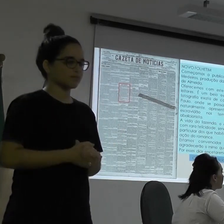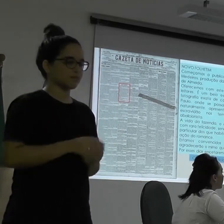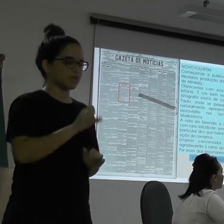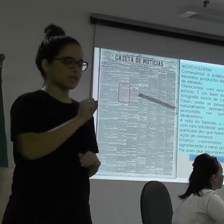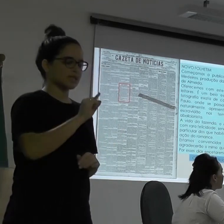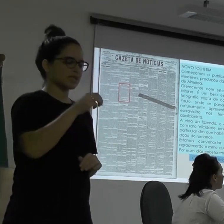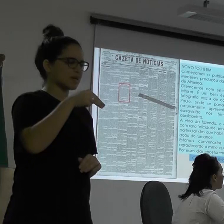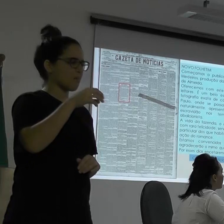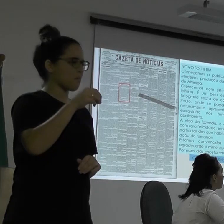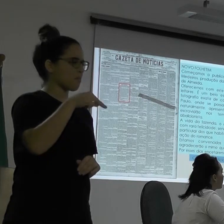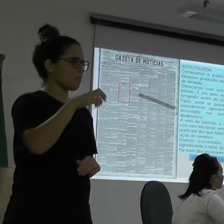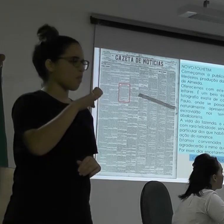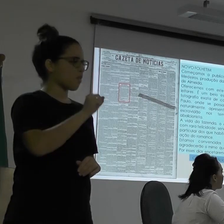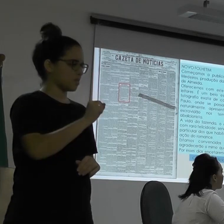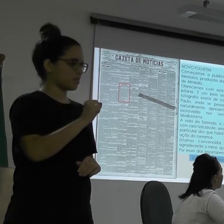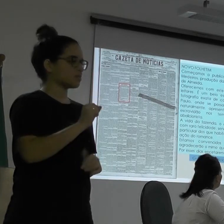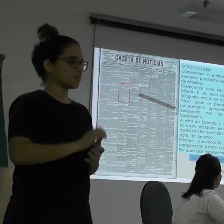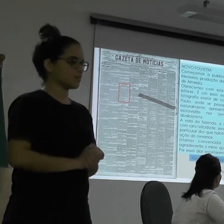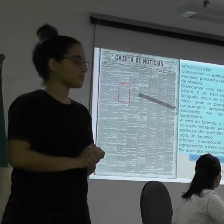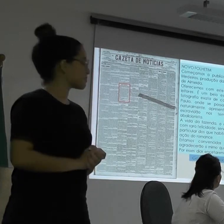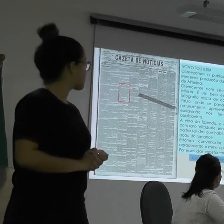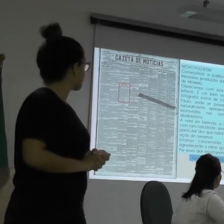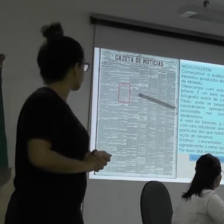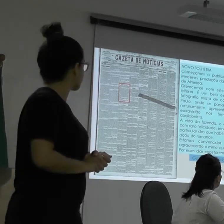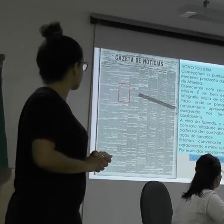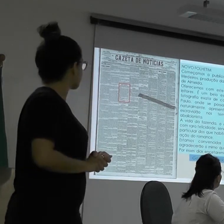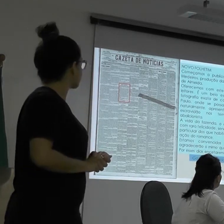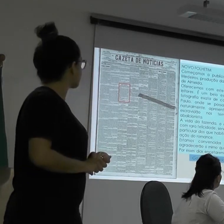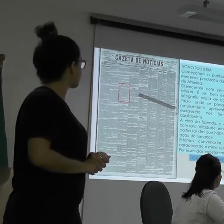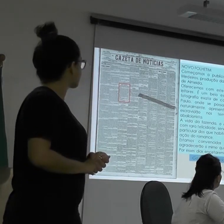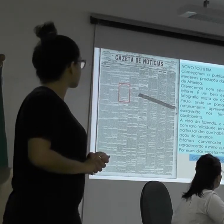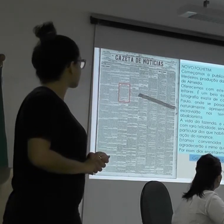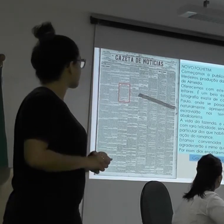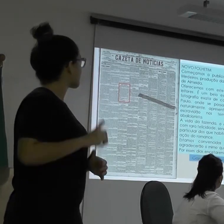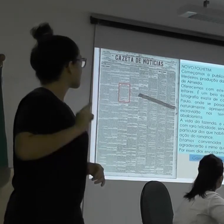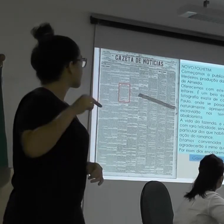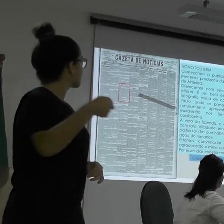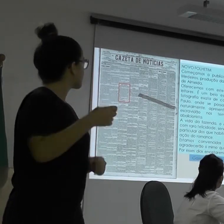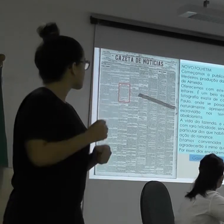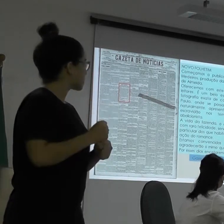1897 pelo notável livreiro Antônio Maria Pereira. E em